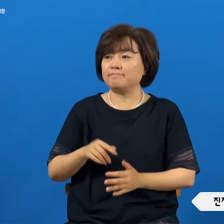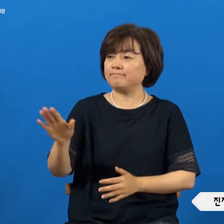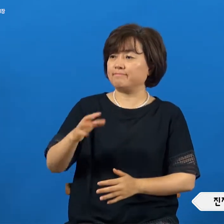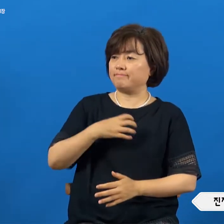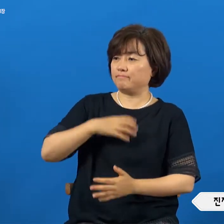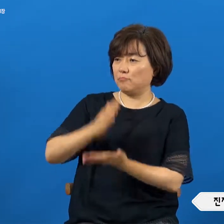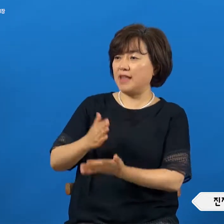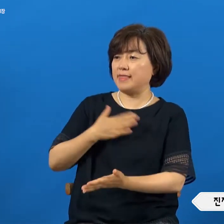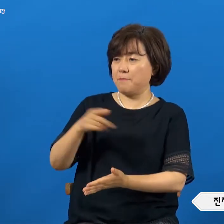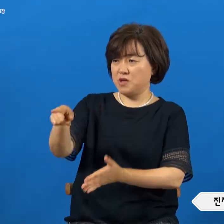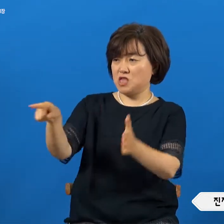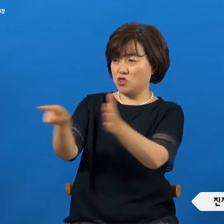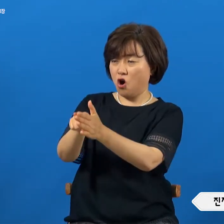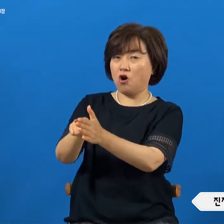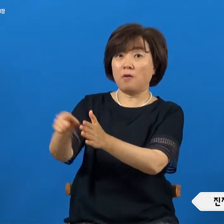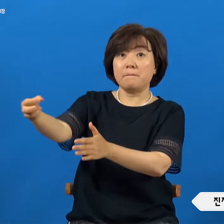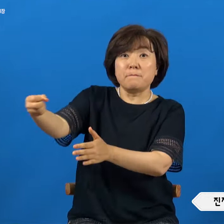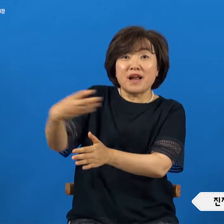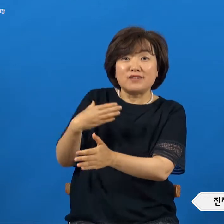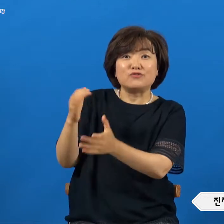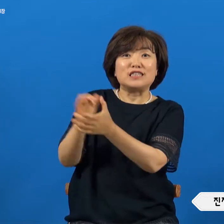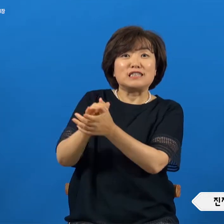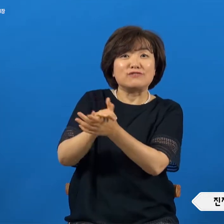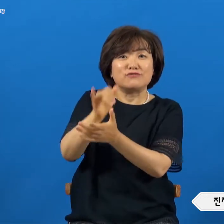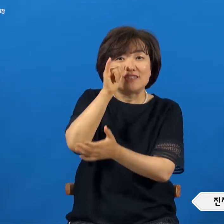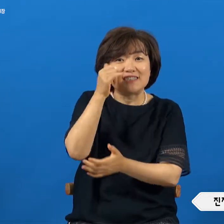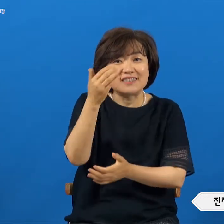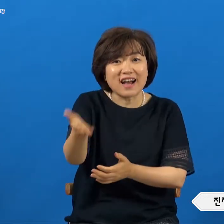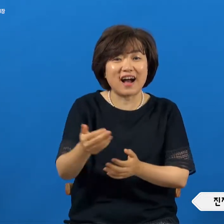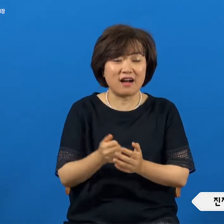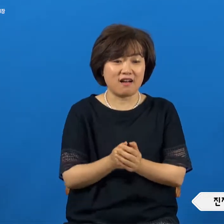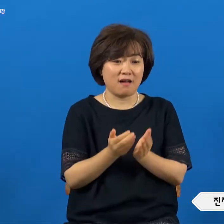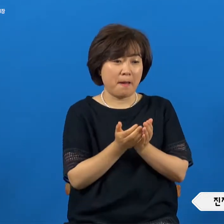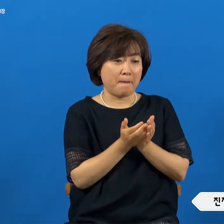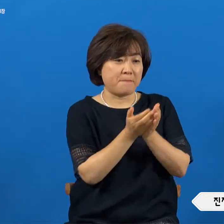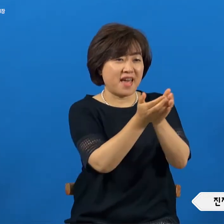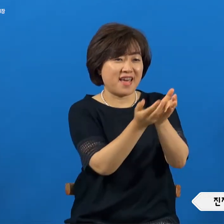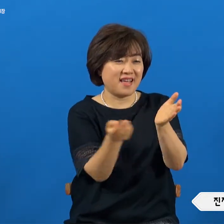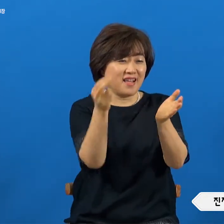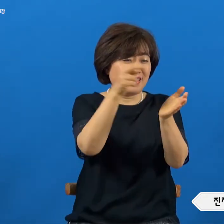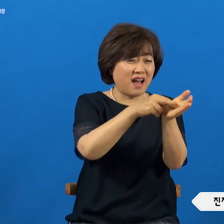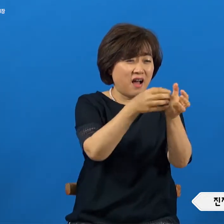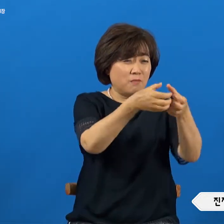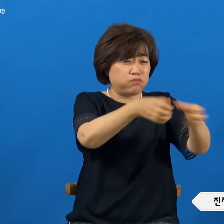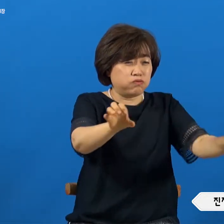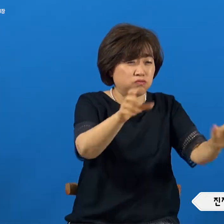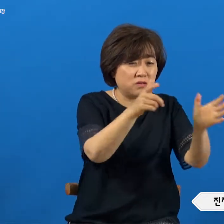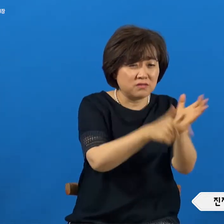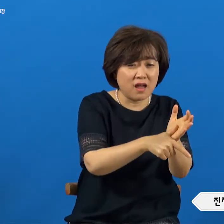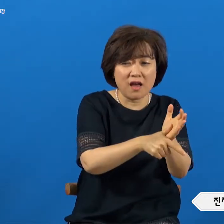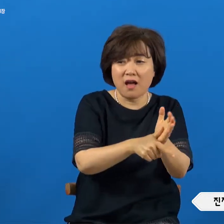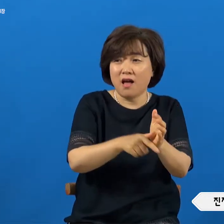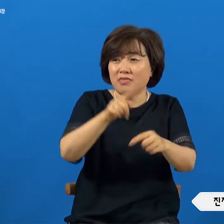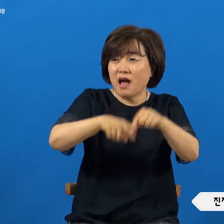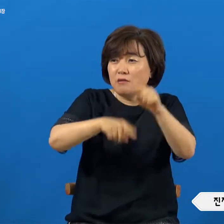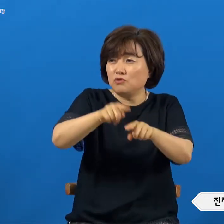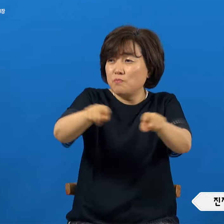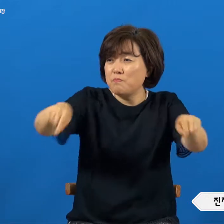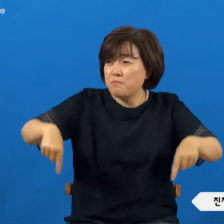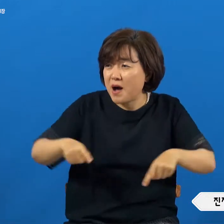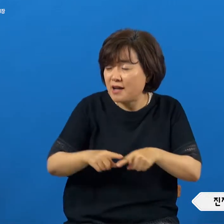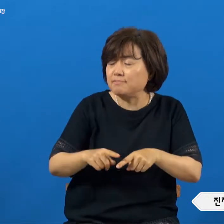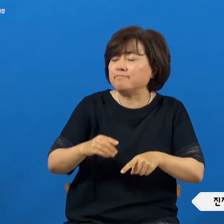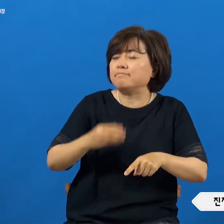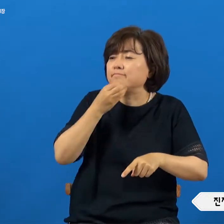가졌는가? 탔던 배 꺼지는 시간 구명대 서로 사양하며 너만은 제 말 살아다오 할